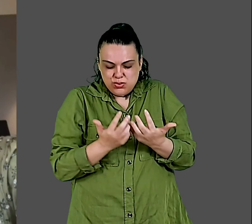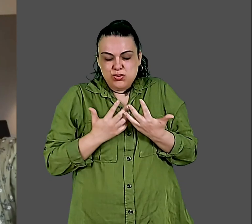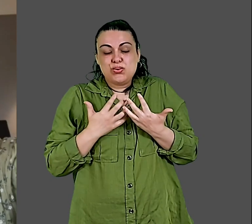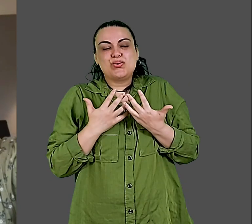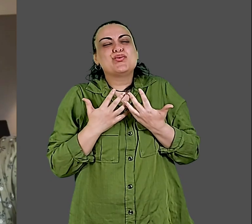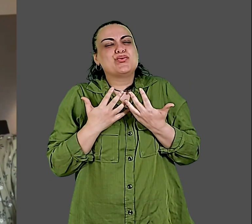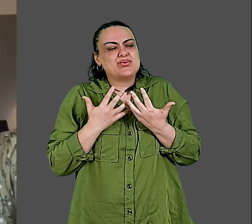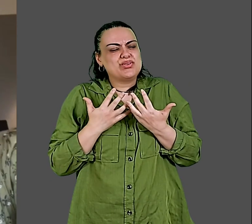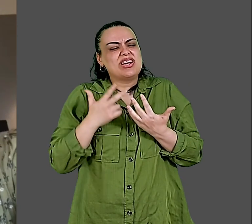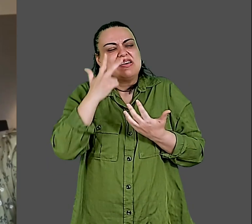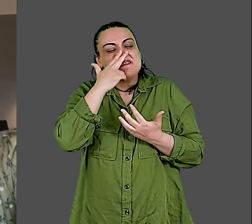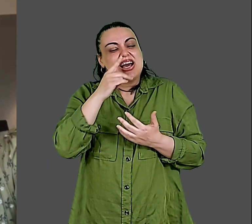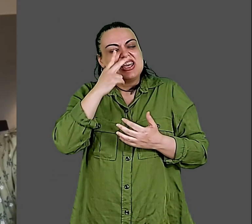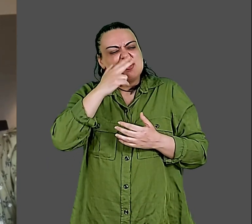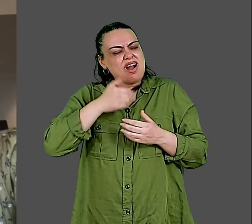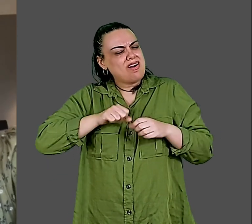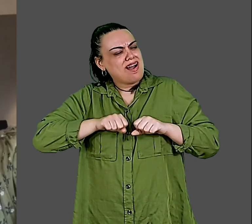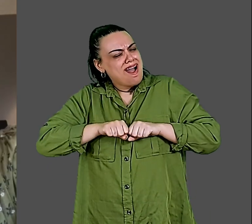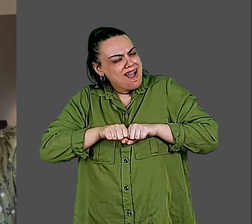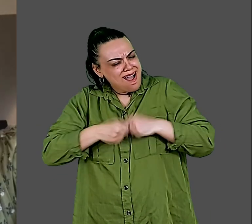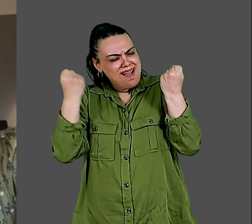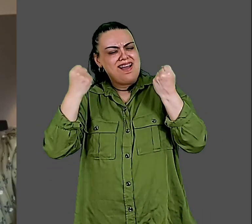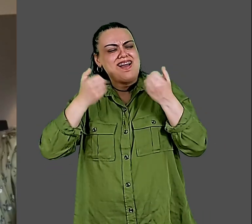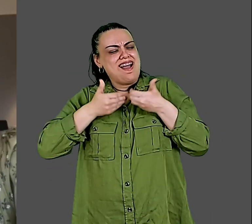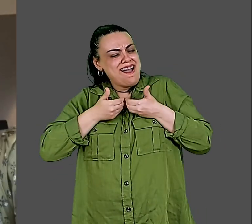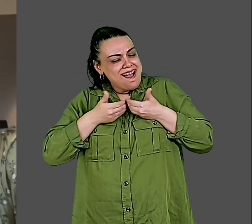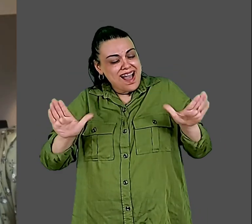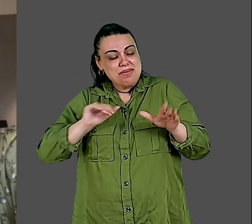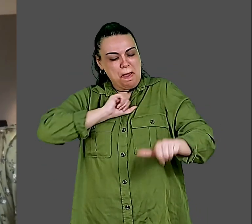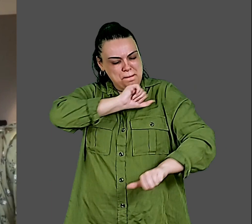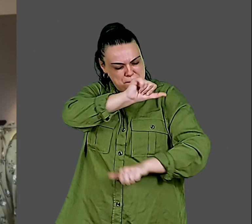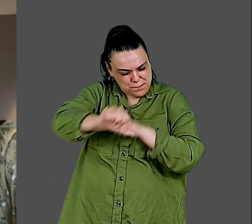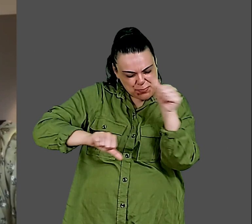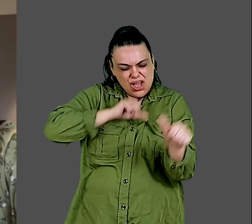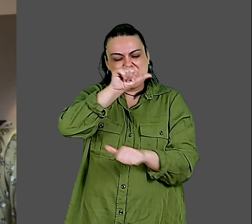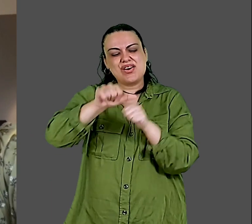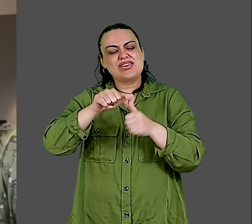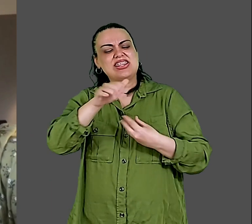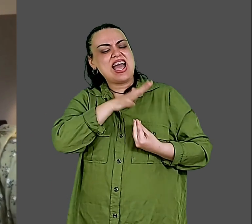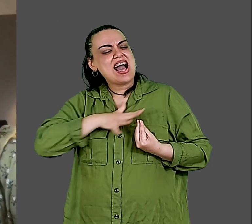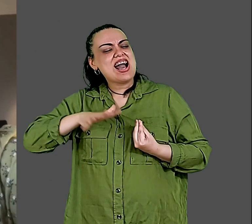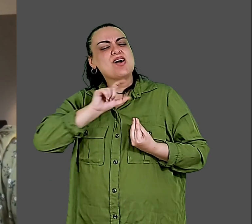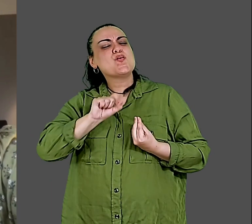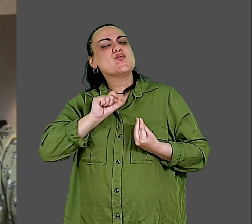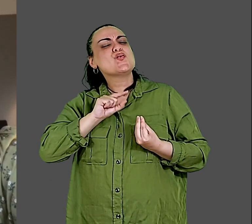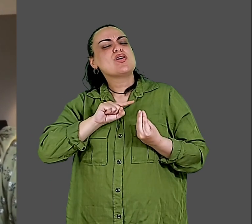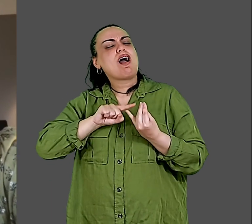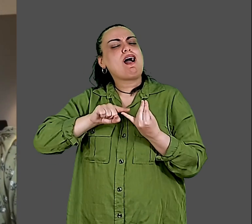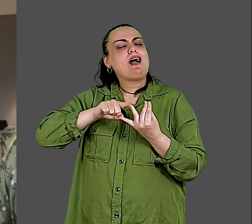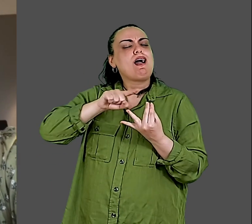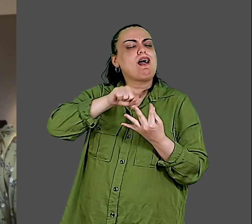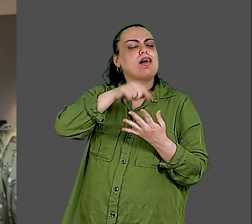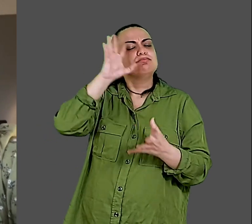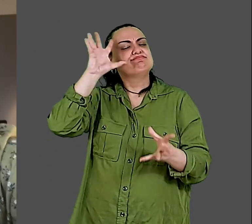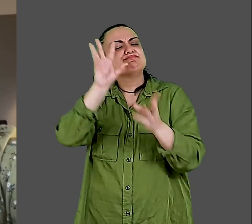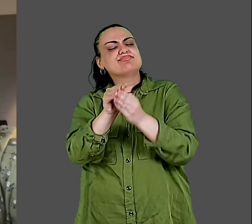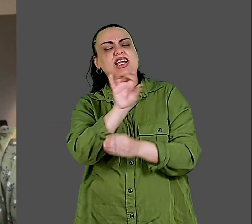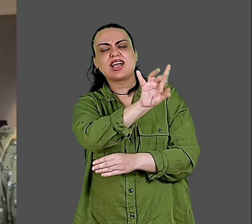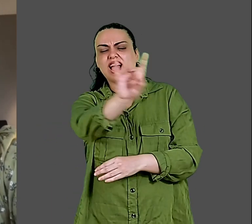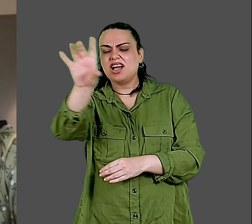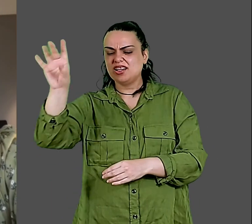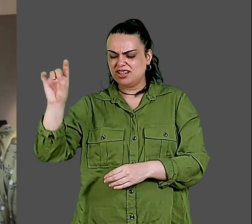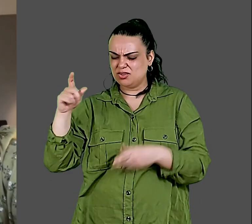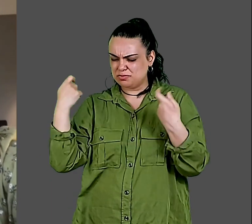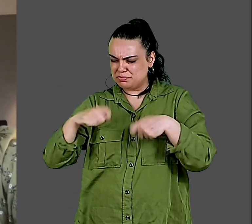vai agir como uma chave, como um agente de transformação na área da necessidade de cada um